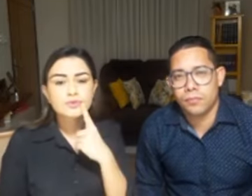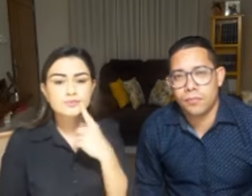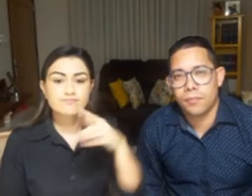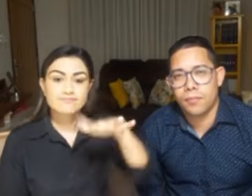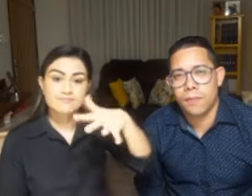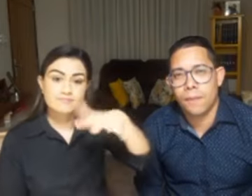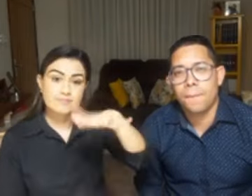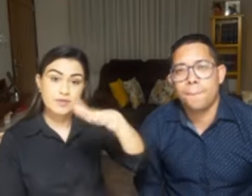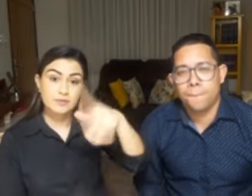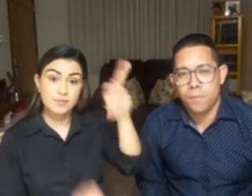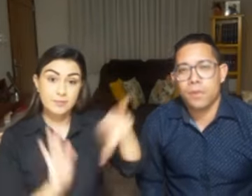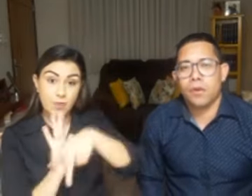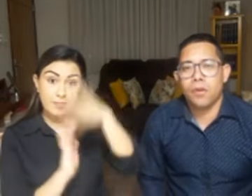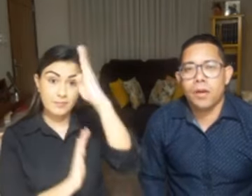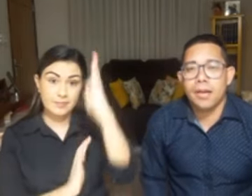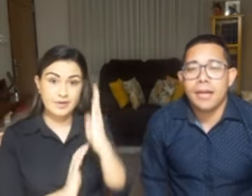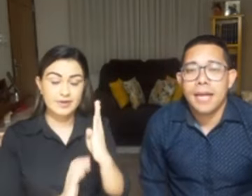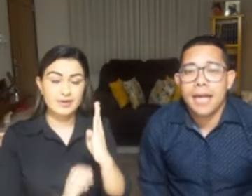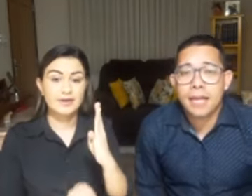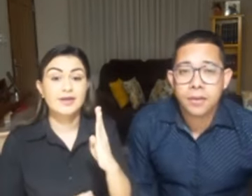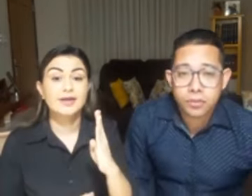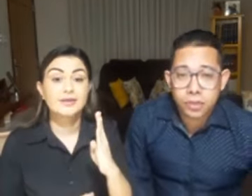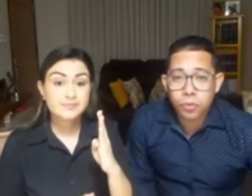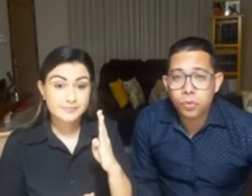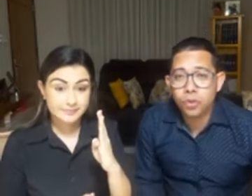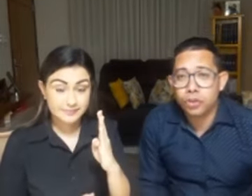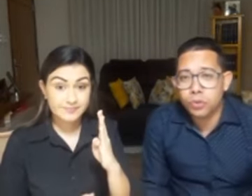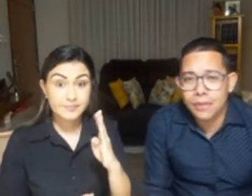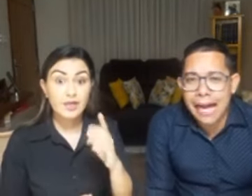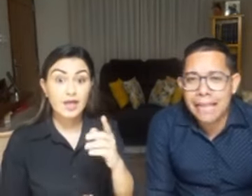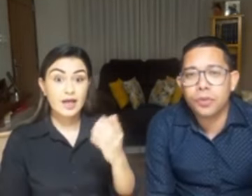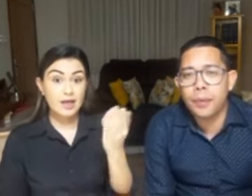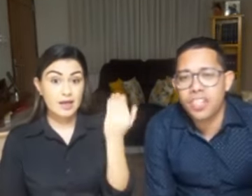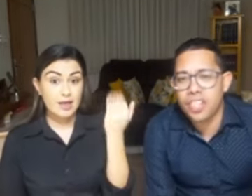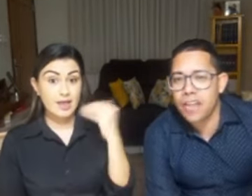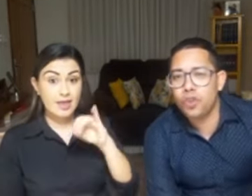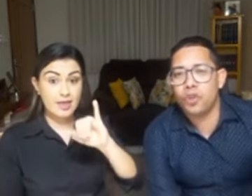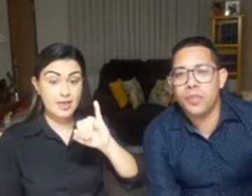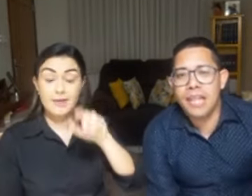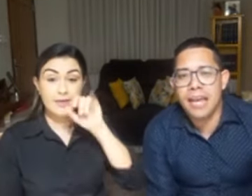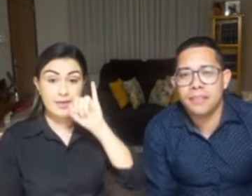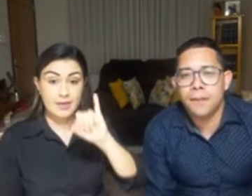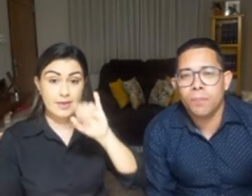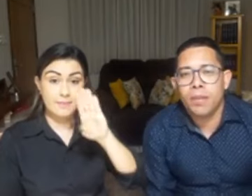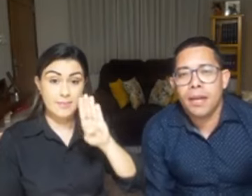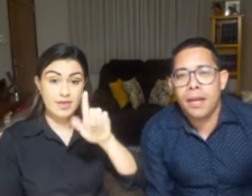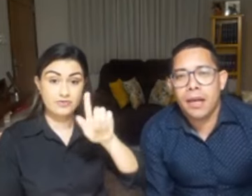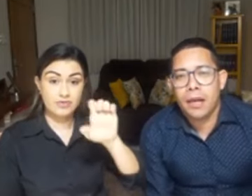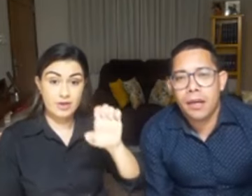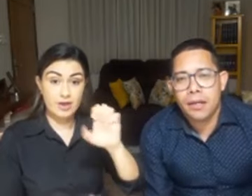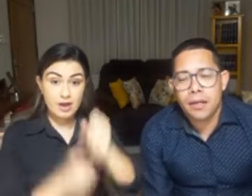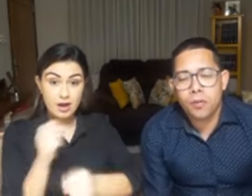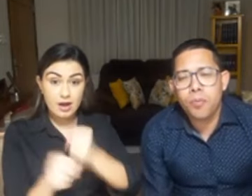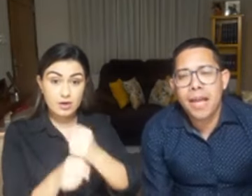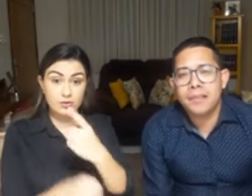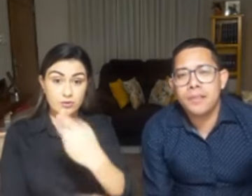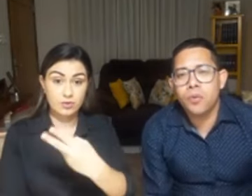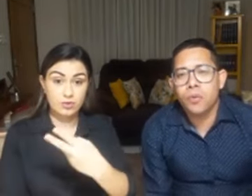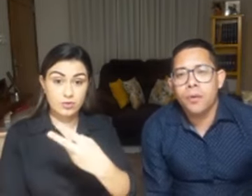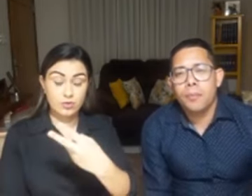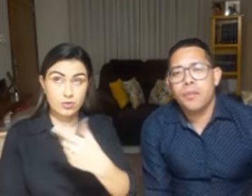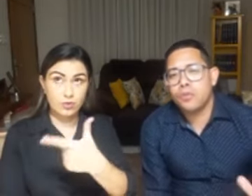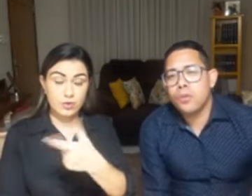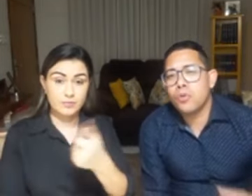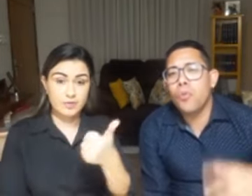assim, no Brasil? Olha, então, segundo o último dado do IBGE de 2010, no